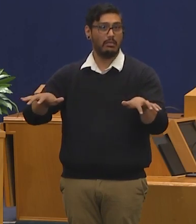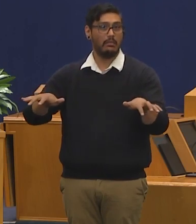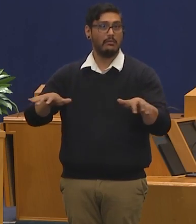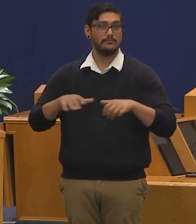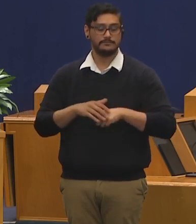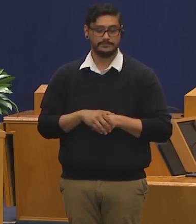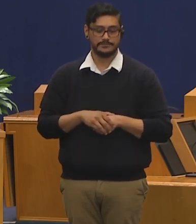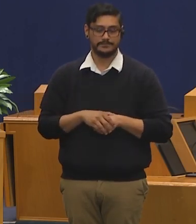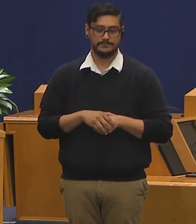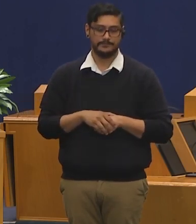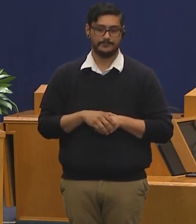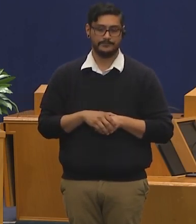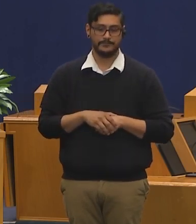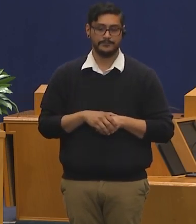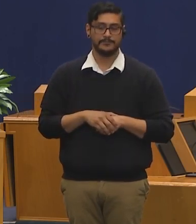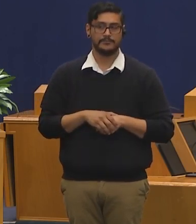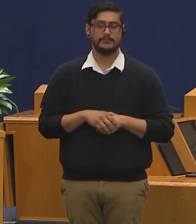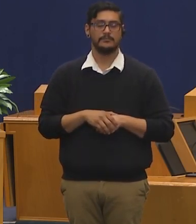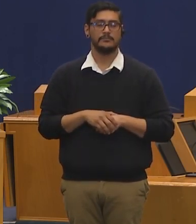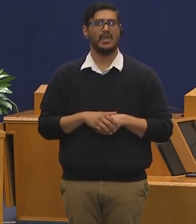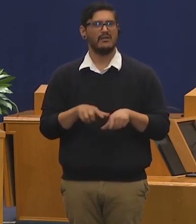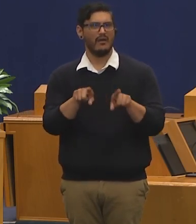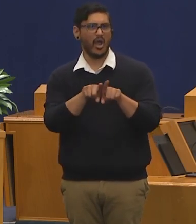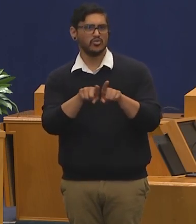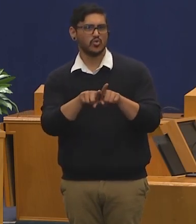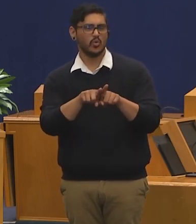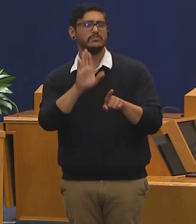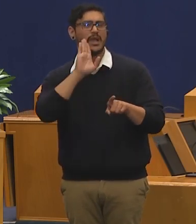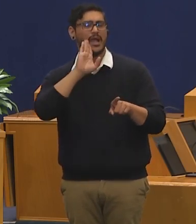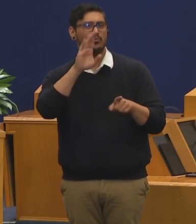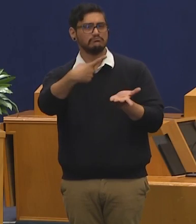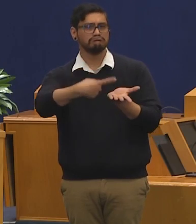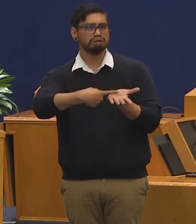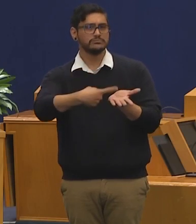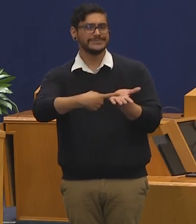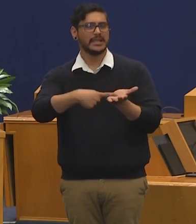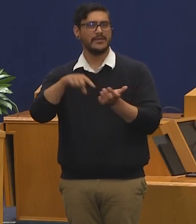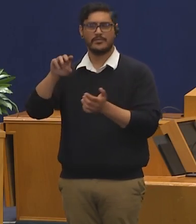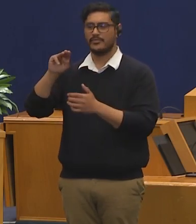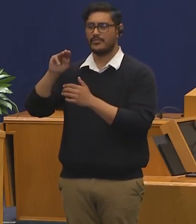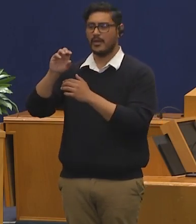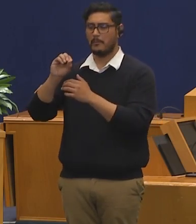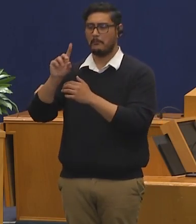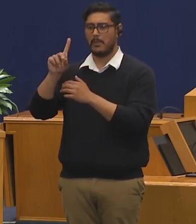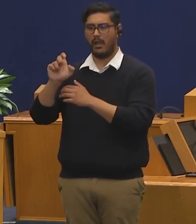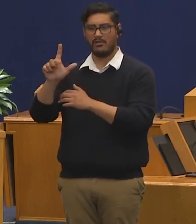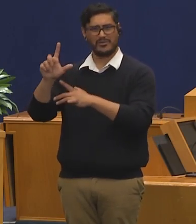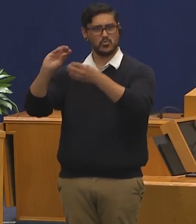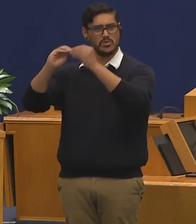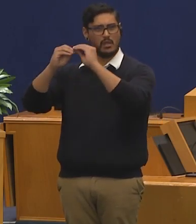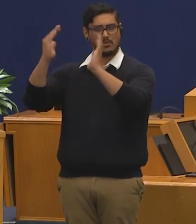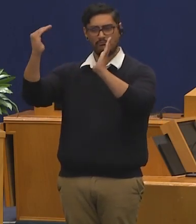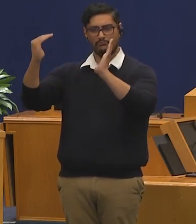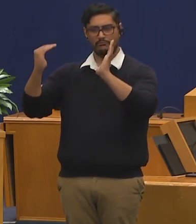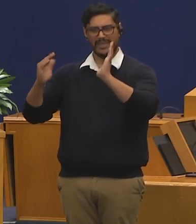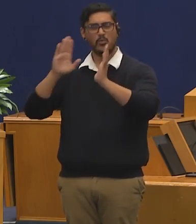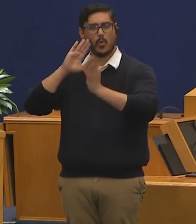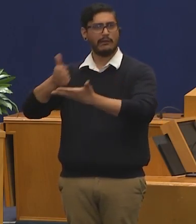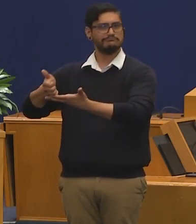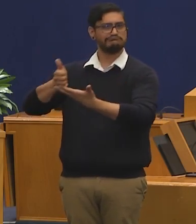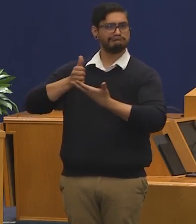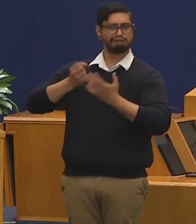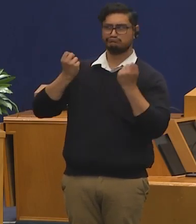voy a revisar el modelo estadístico que nos ayuda con las proyecciones de